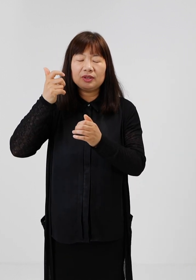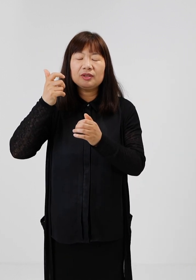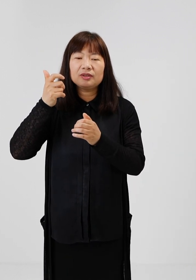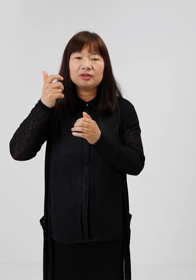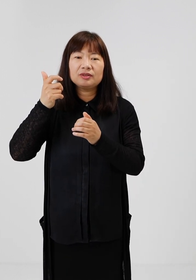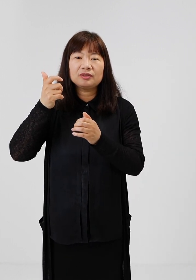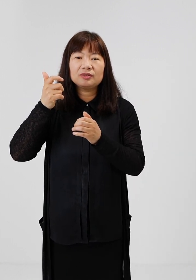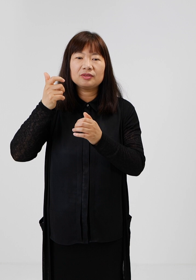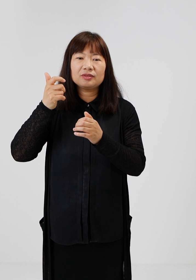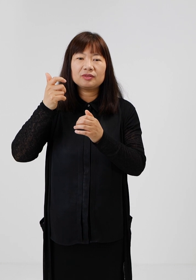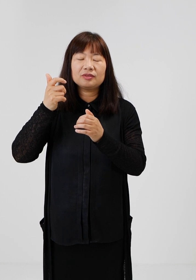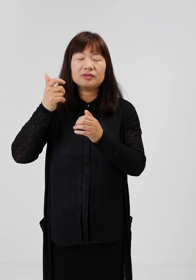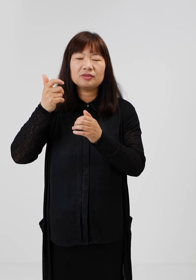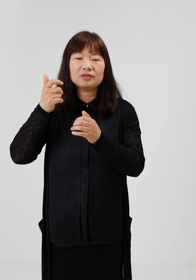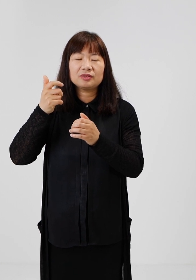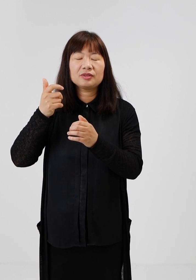죽는다는